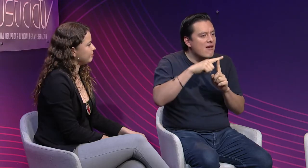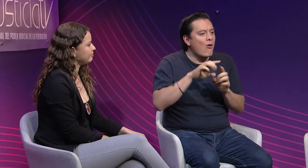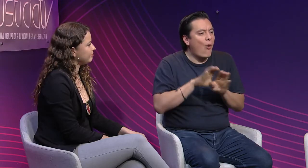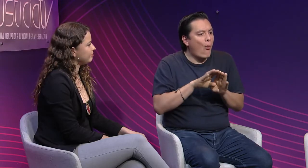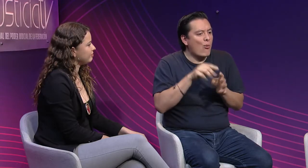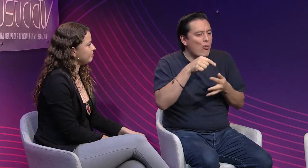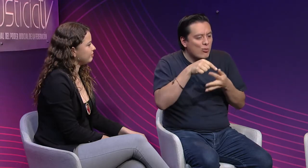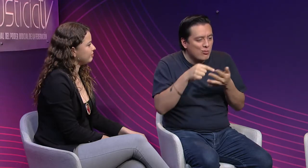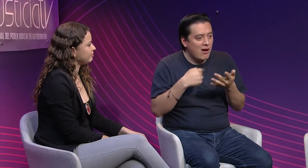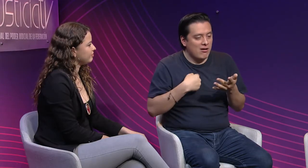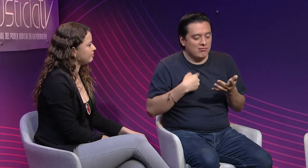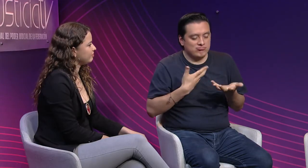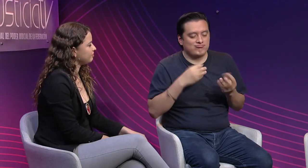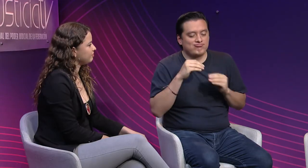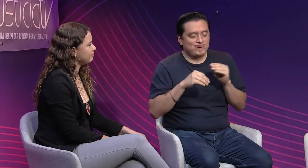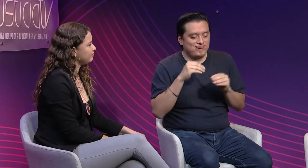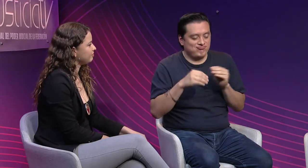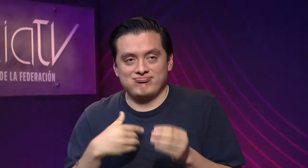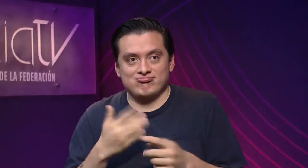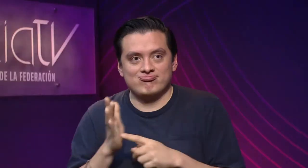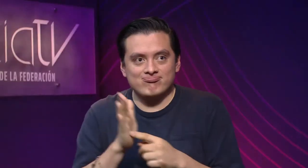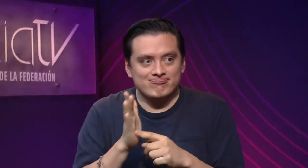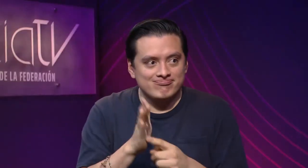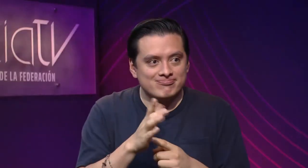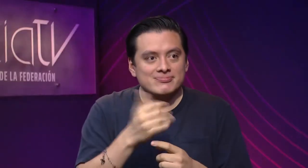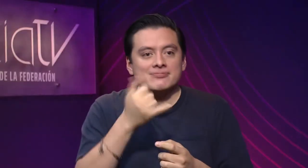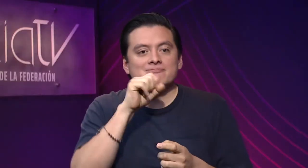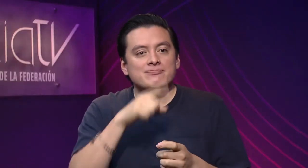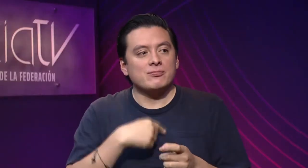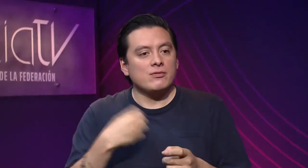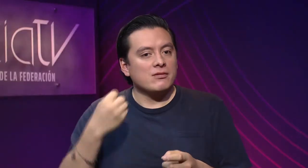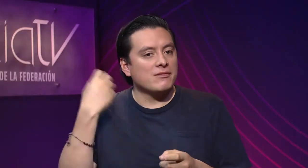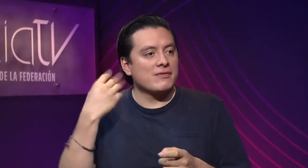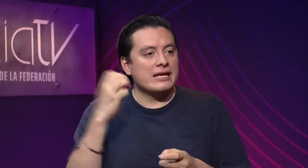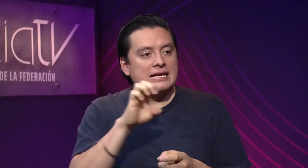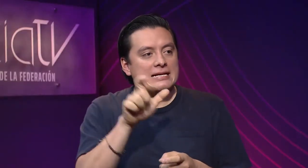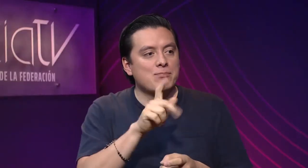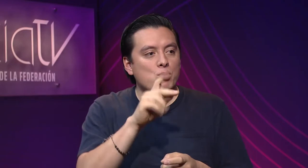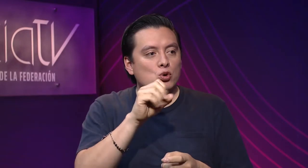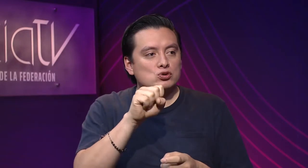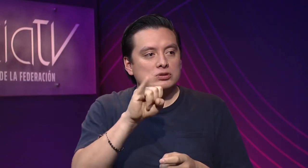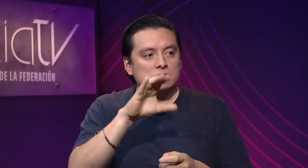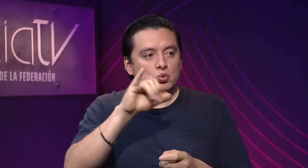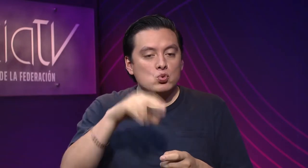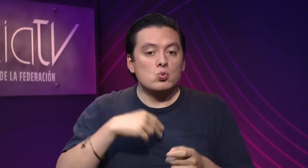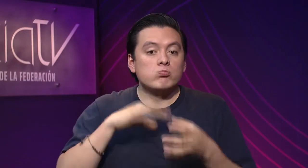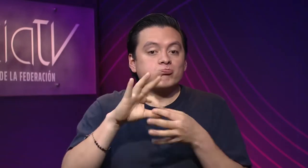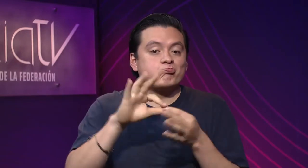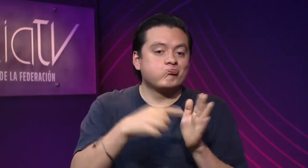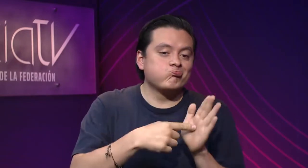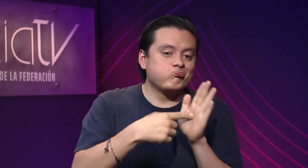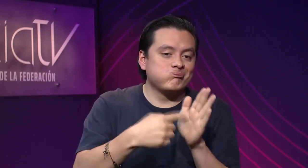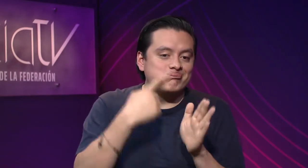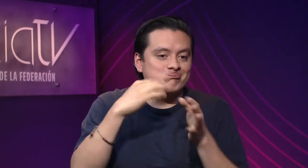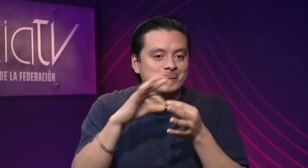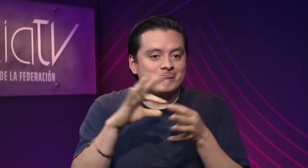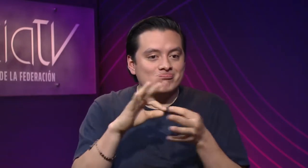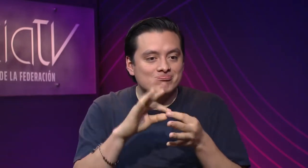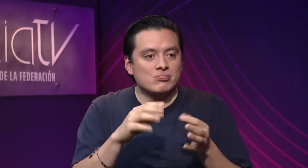Al final me decían, oye, pero si vamos a incorporar intérprete, ¿qué va a pasar con las tareas? Bueno, con las tareas, pues también voy a